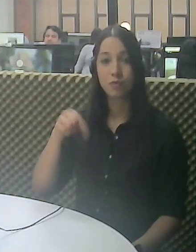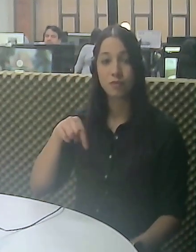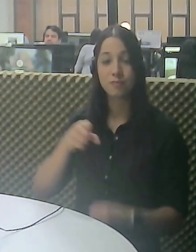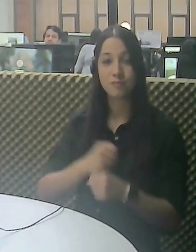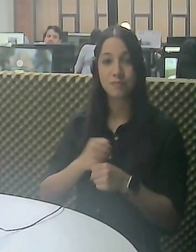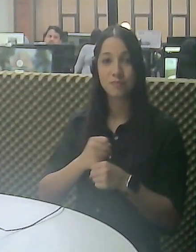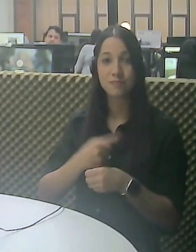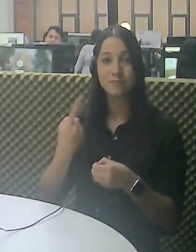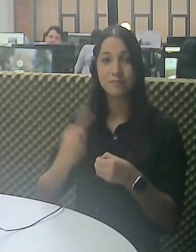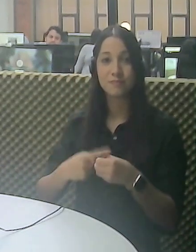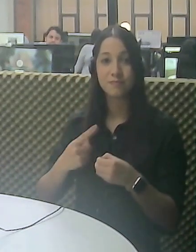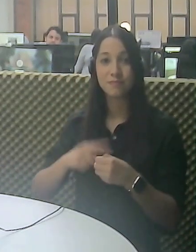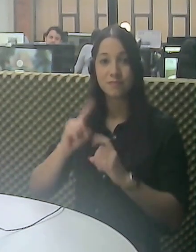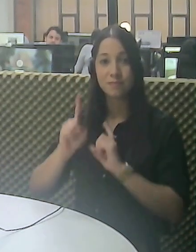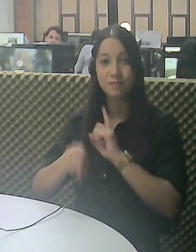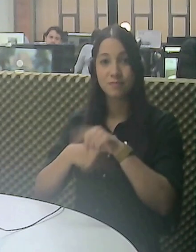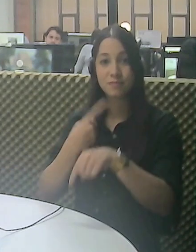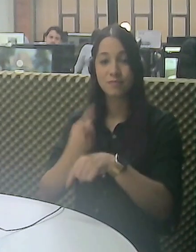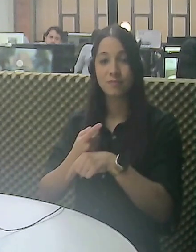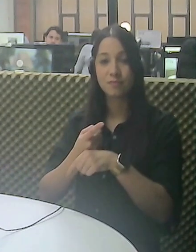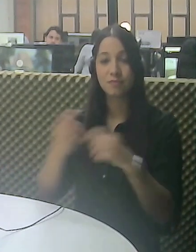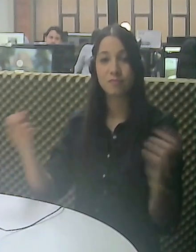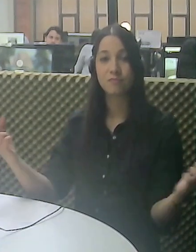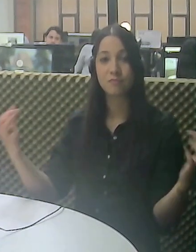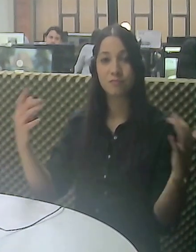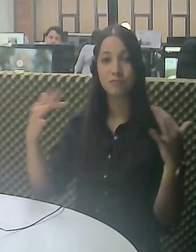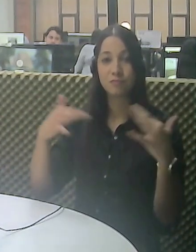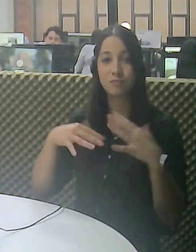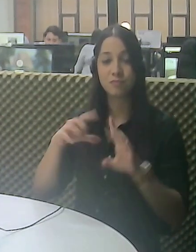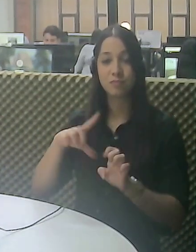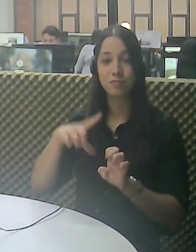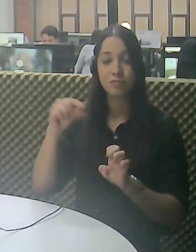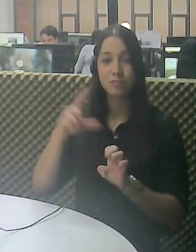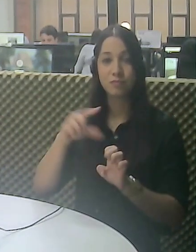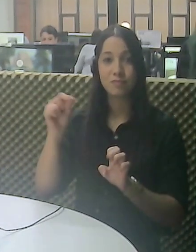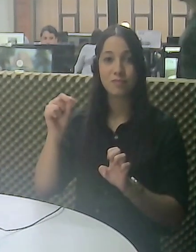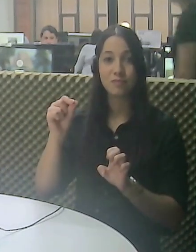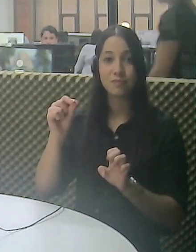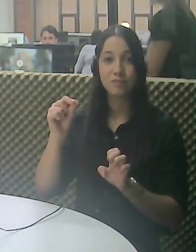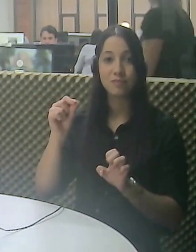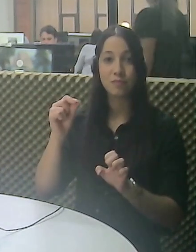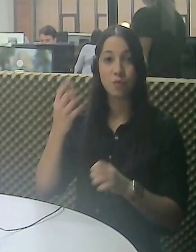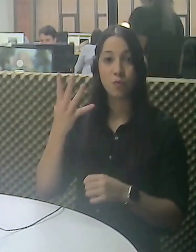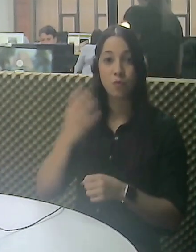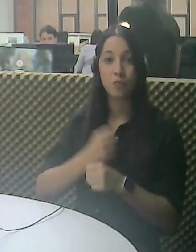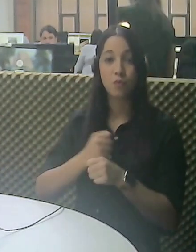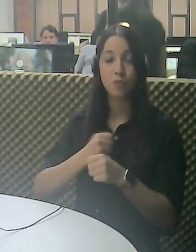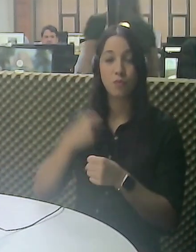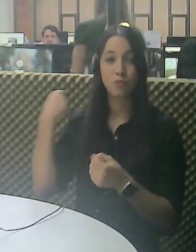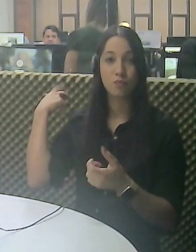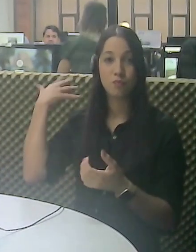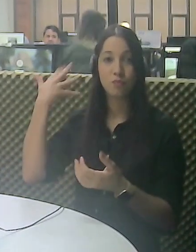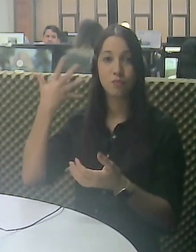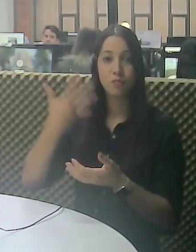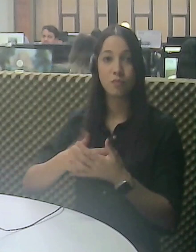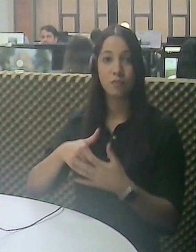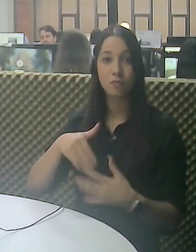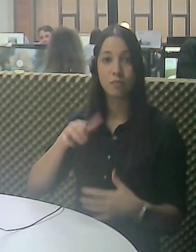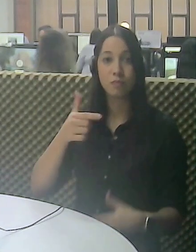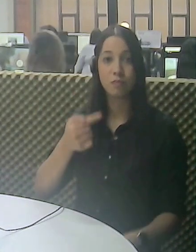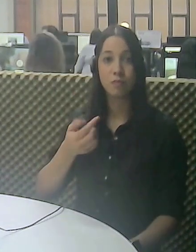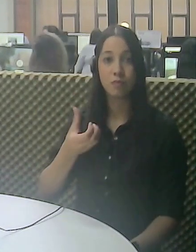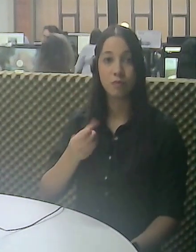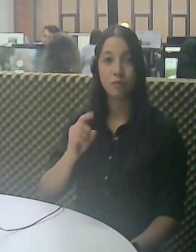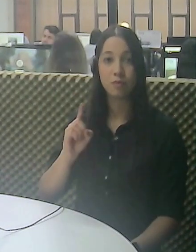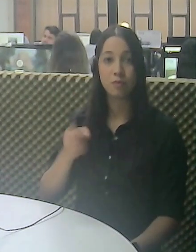A cidade é cada vez mais atrativa para os empreendedores. Prova disso é que, nos últimos 4 anos, registrou mais de 76